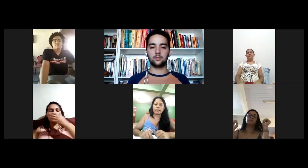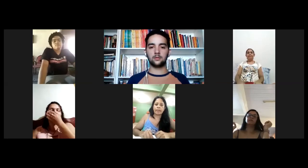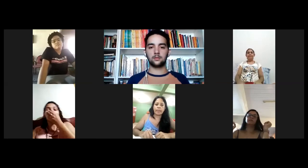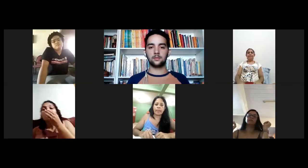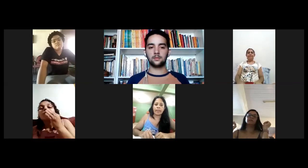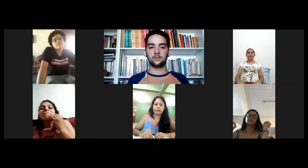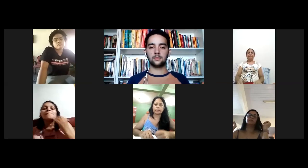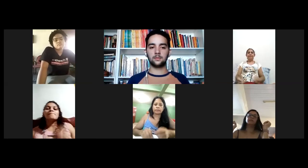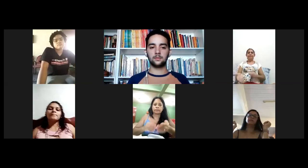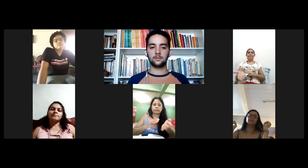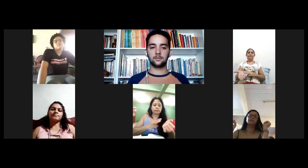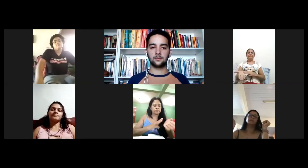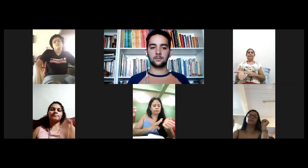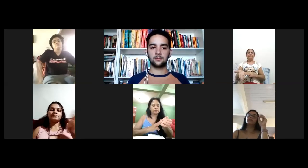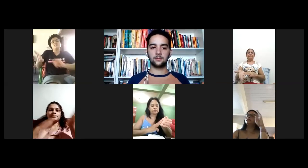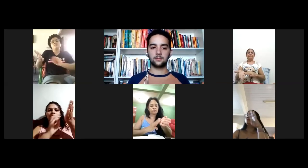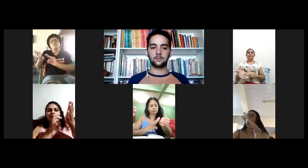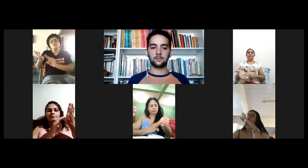pastel,